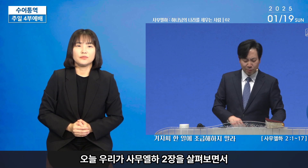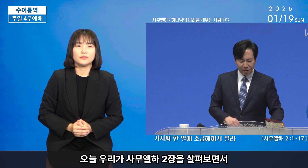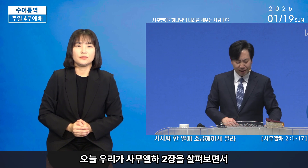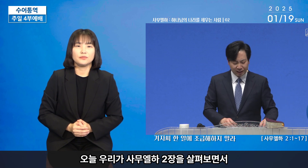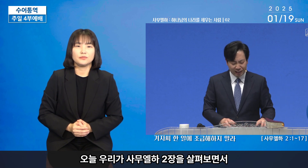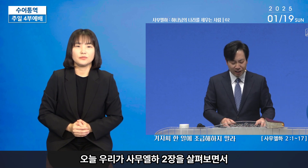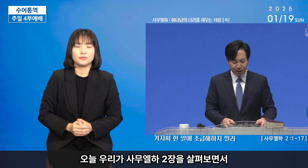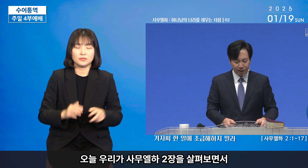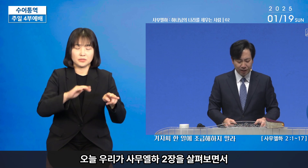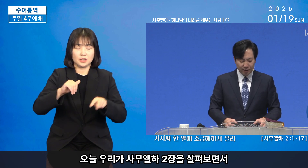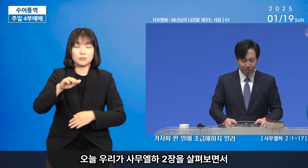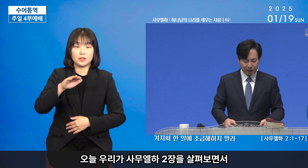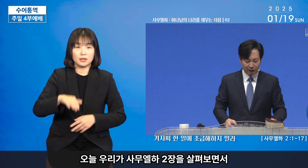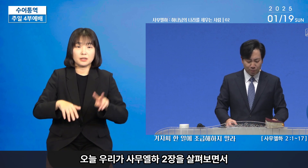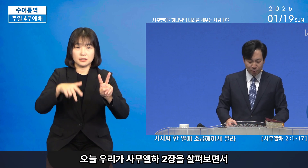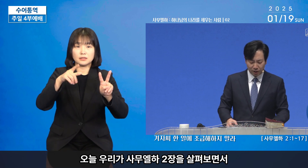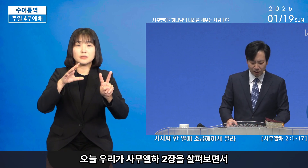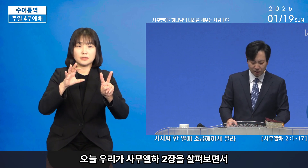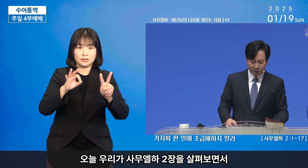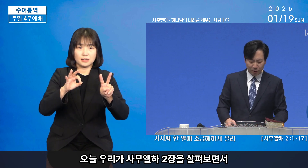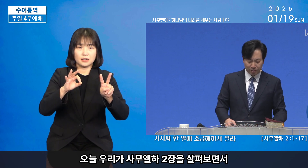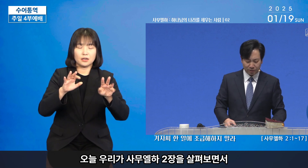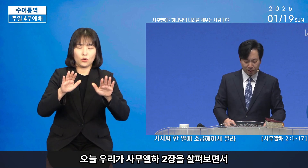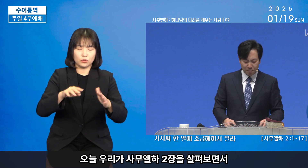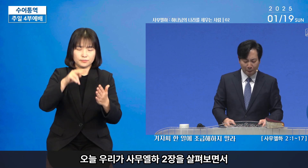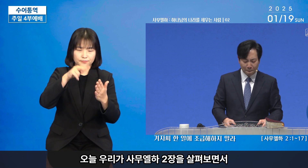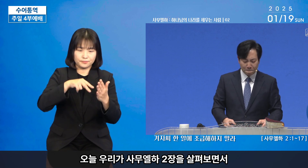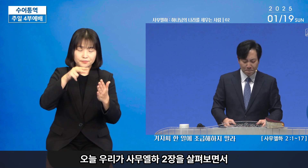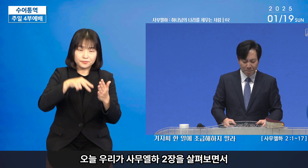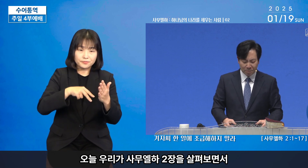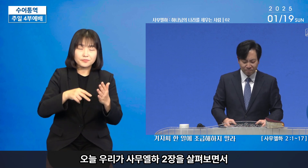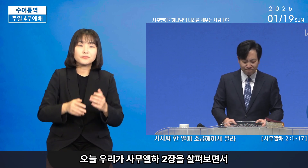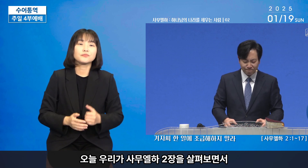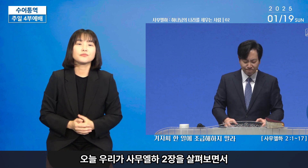우리 사무엘하 2장을 우리가 오늘 살피면서